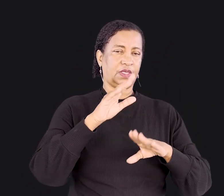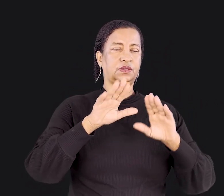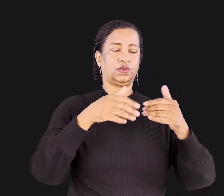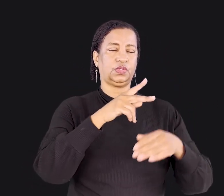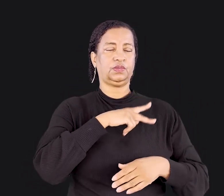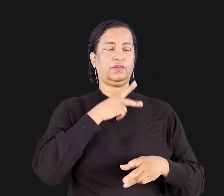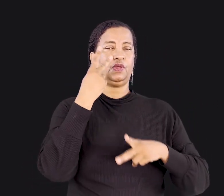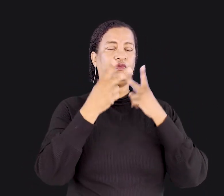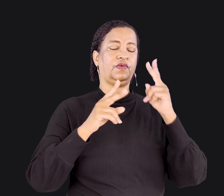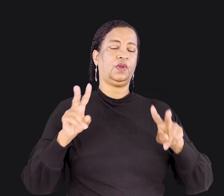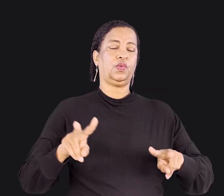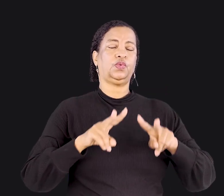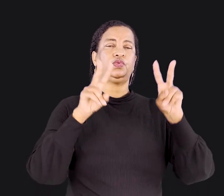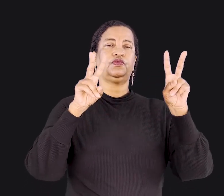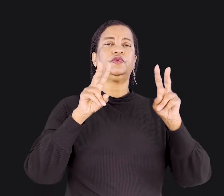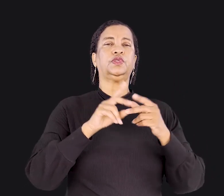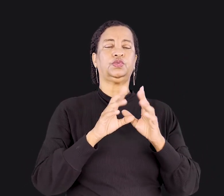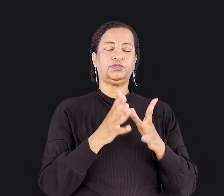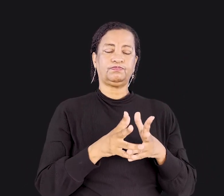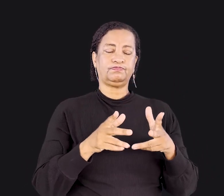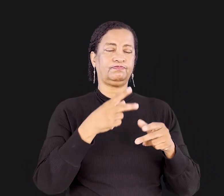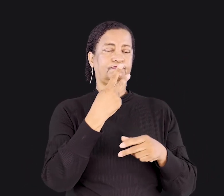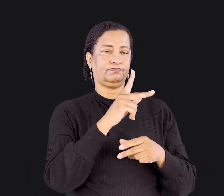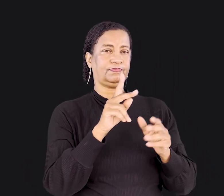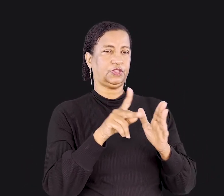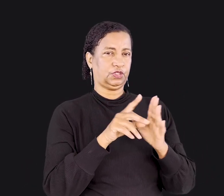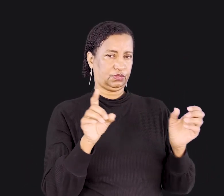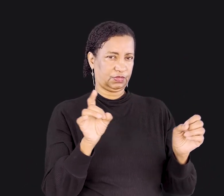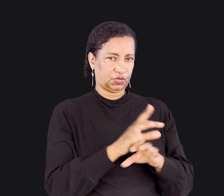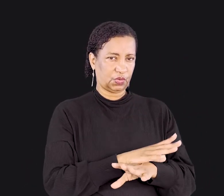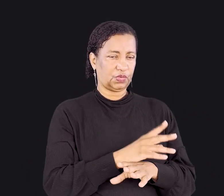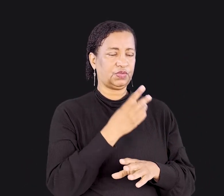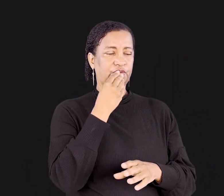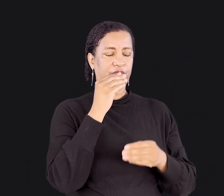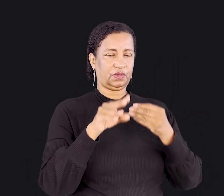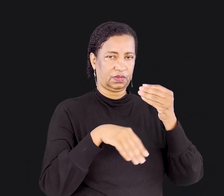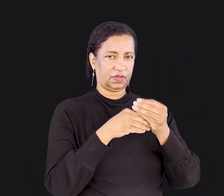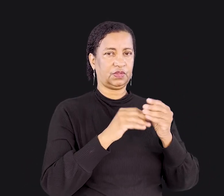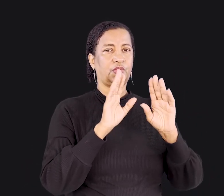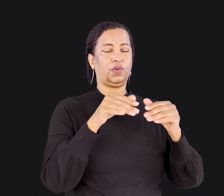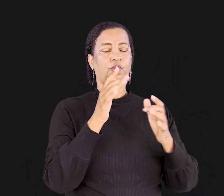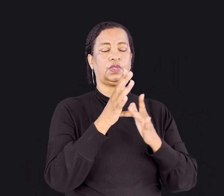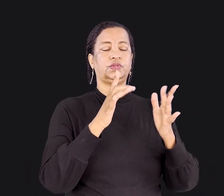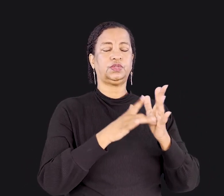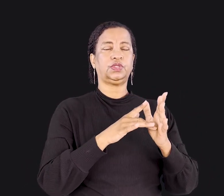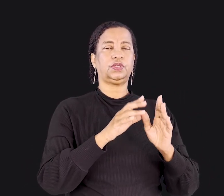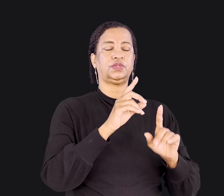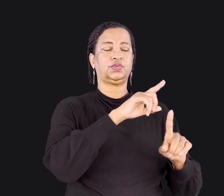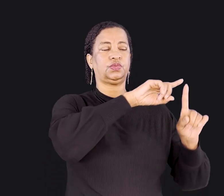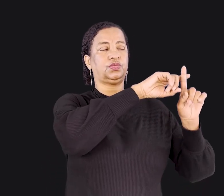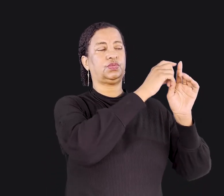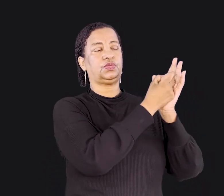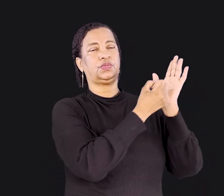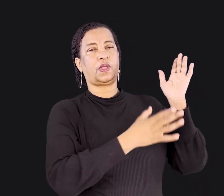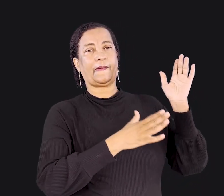seus valores absolutos e excêntricos, ele acrescentou: quando Jesus morreu na cruz, tornou possível a Deus voltar-se